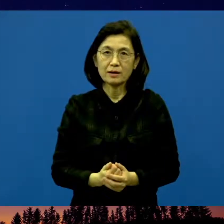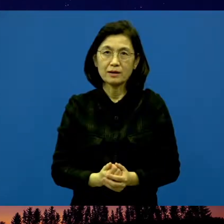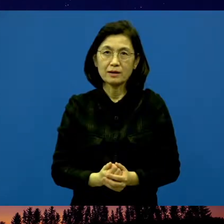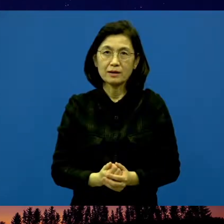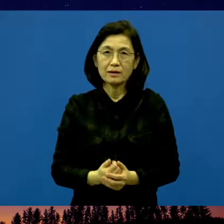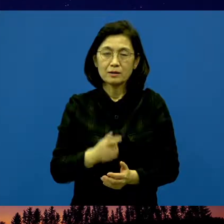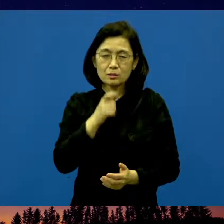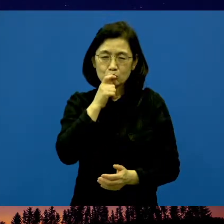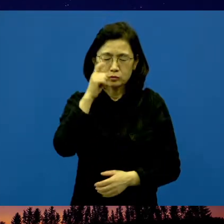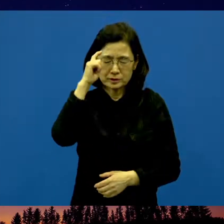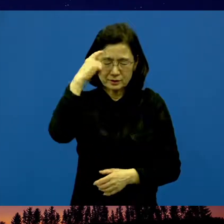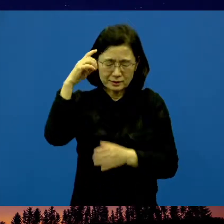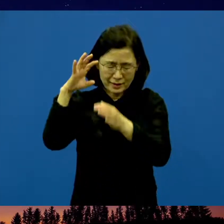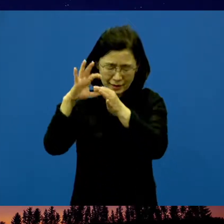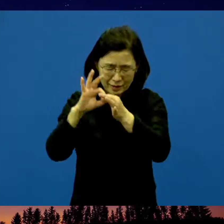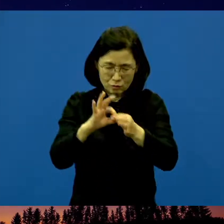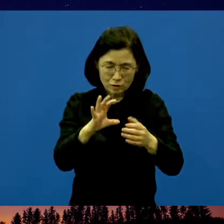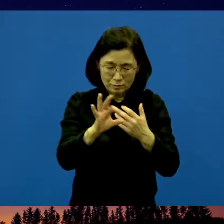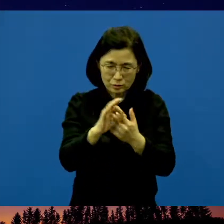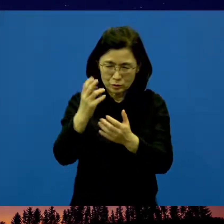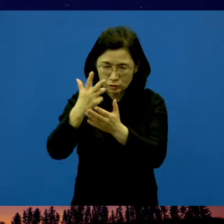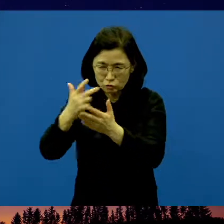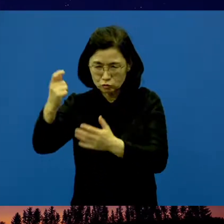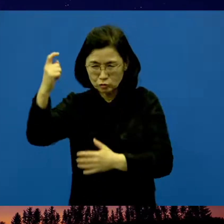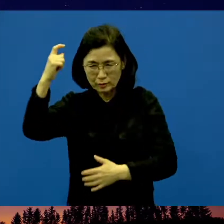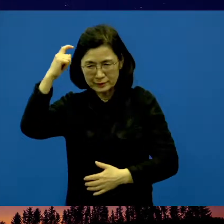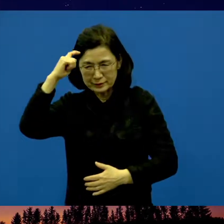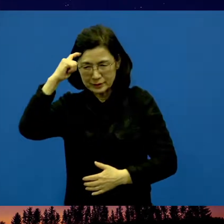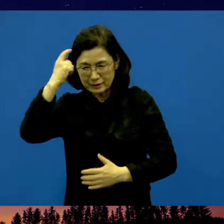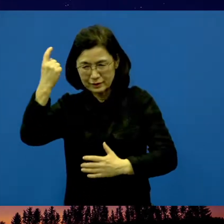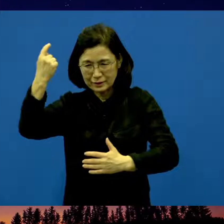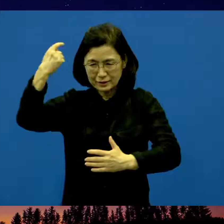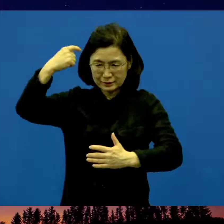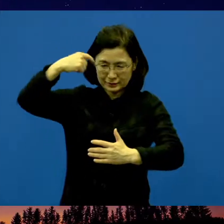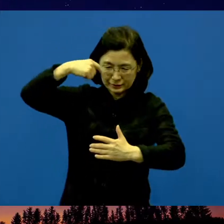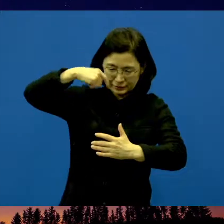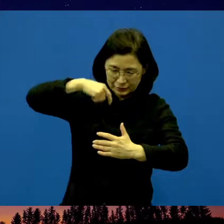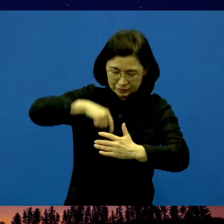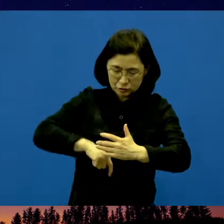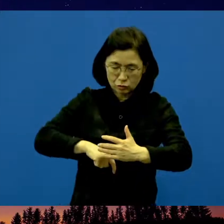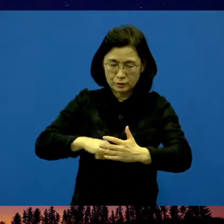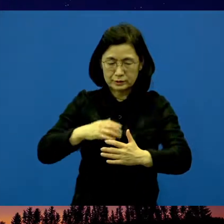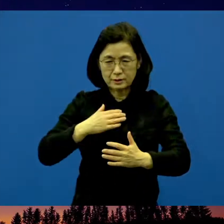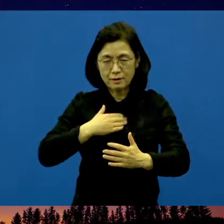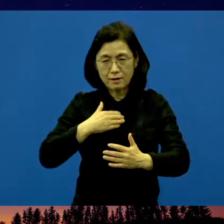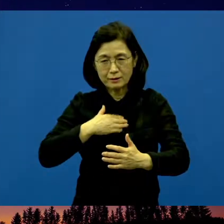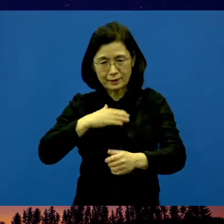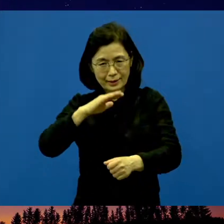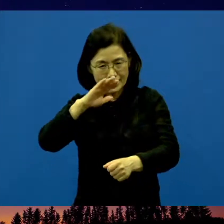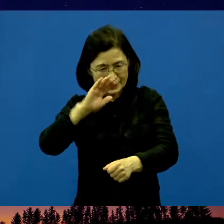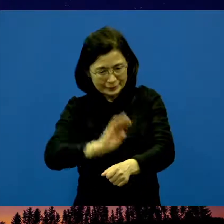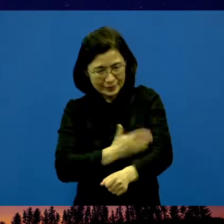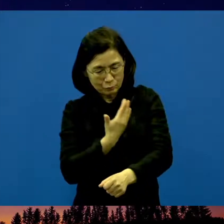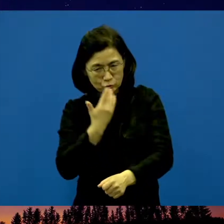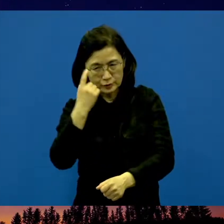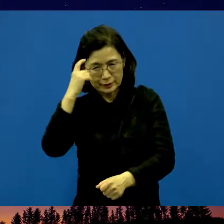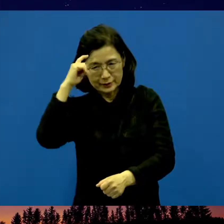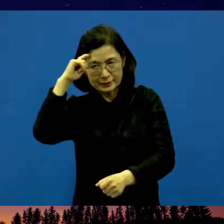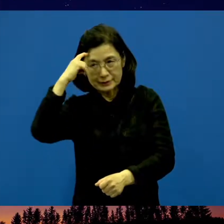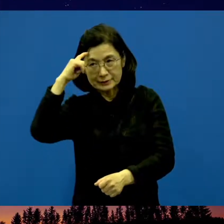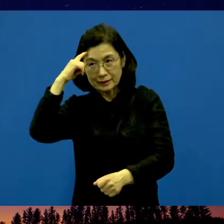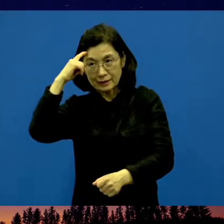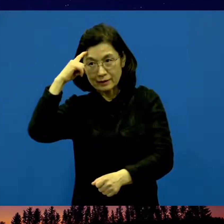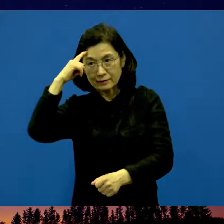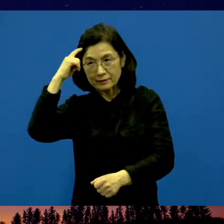생각들이 깊이 흘러서 내 안에 잘못된 생각들을 계속 이렇게 샤워하듯이 씻어내는 작업, 밀어내는 작업들을